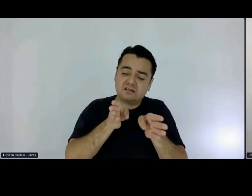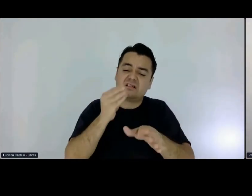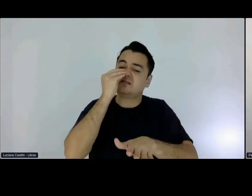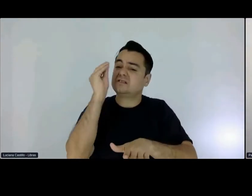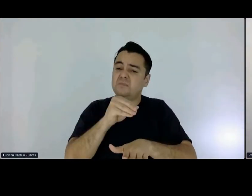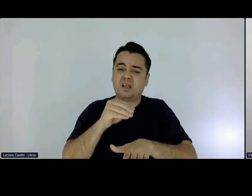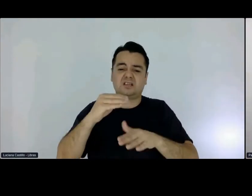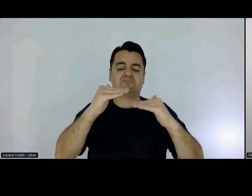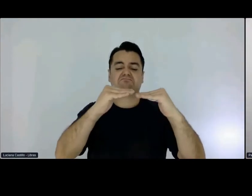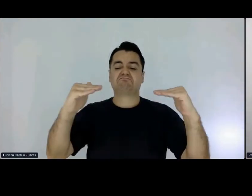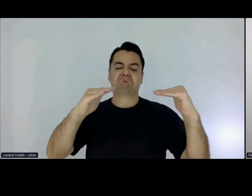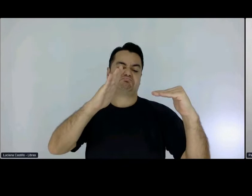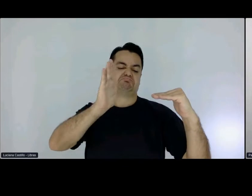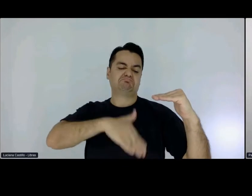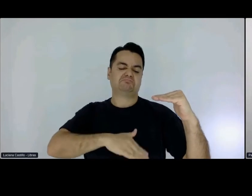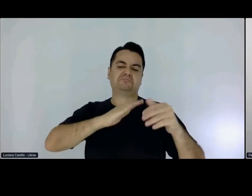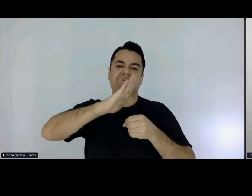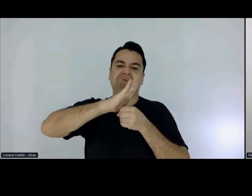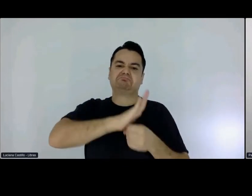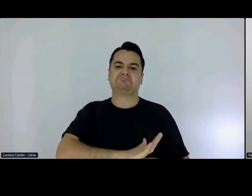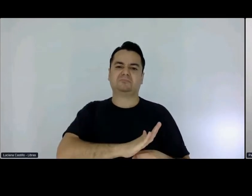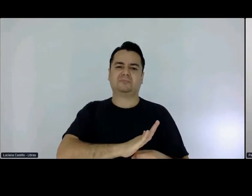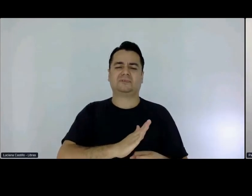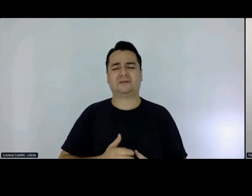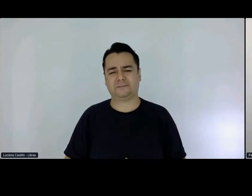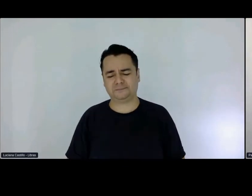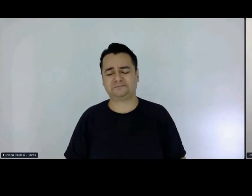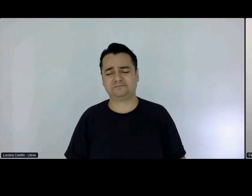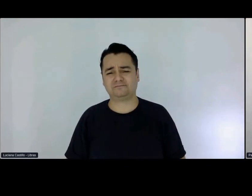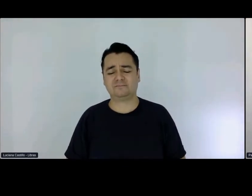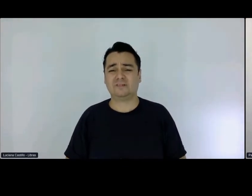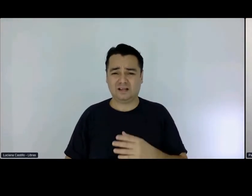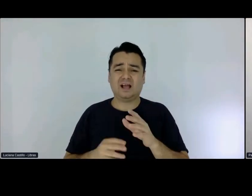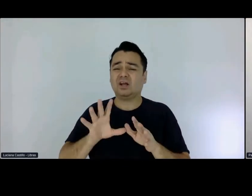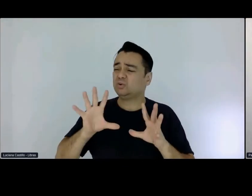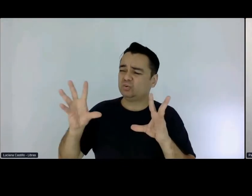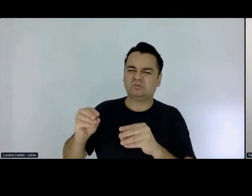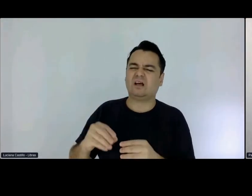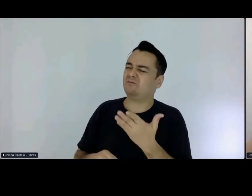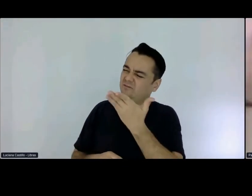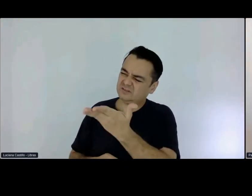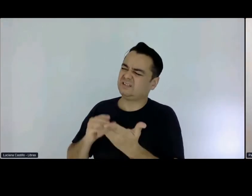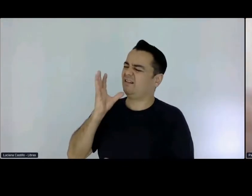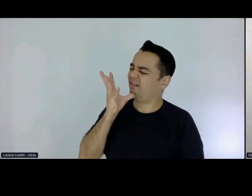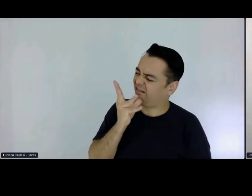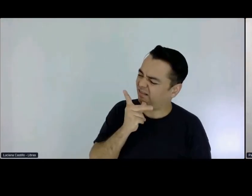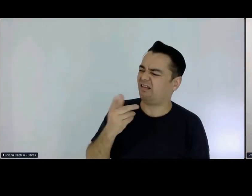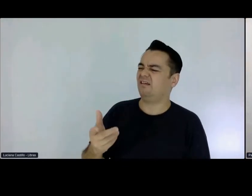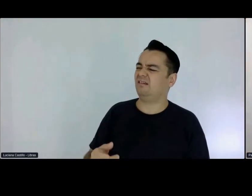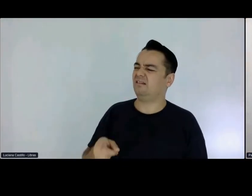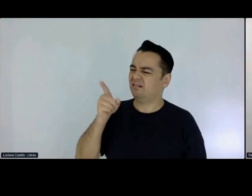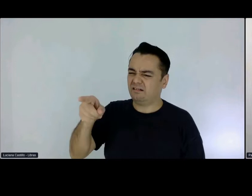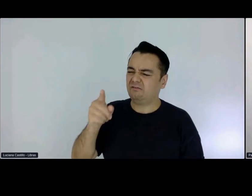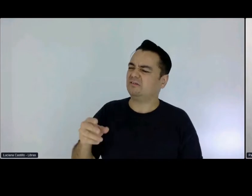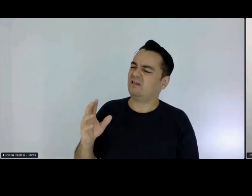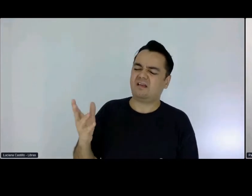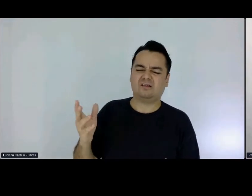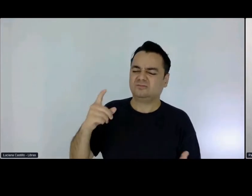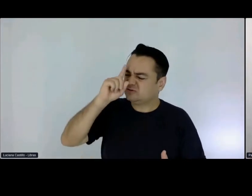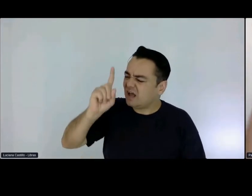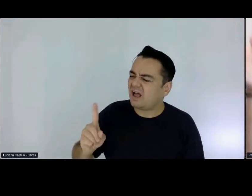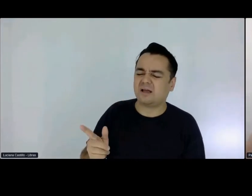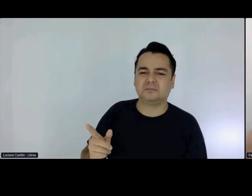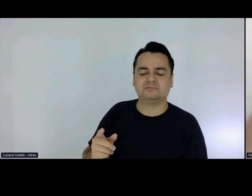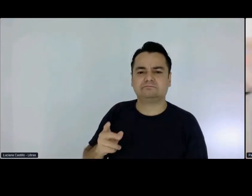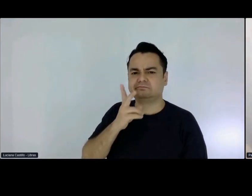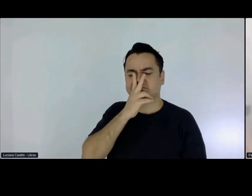Enfim, e aí a gente começa a chamar todas as pessoas de lentas, de lerdas, e nomear de como for todas aquelas